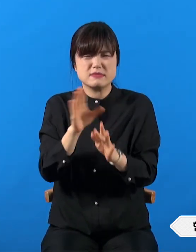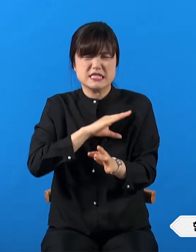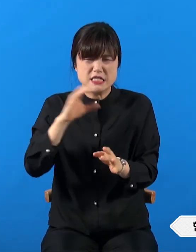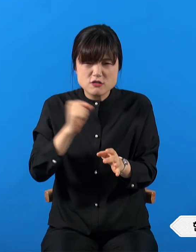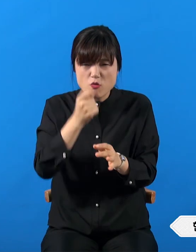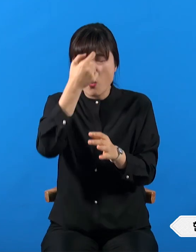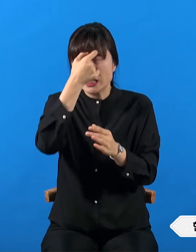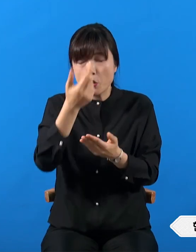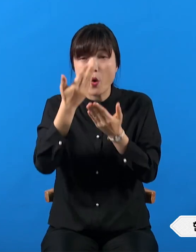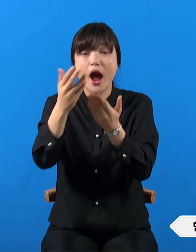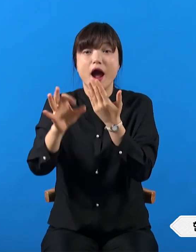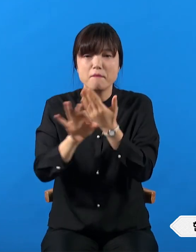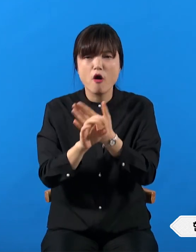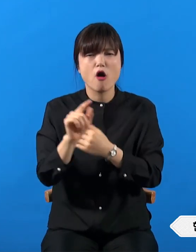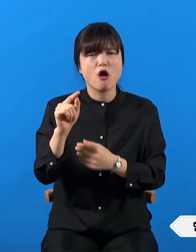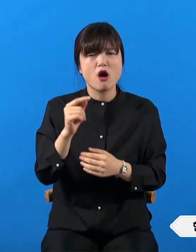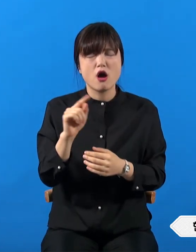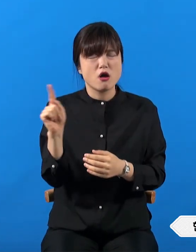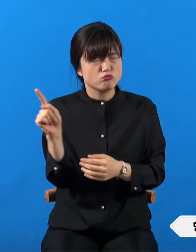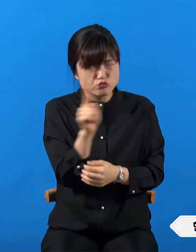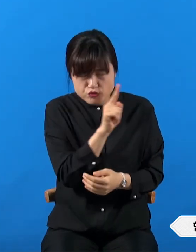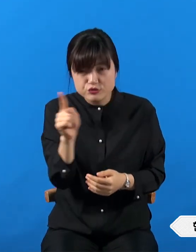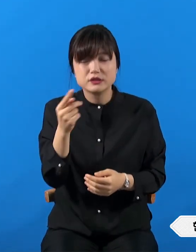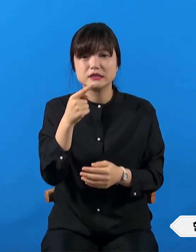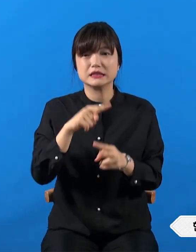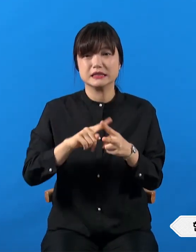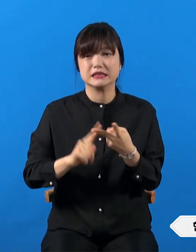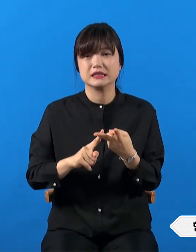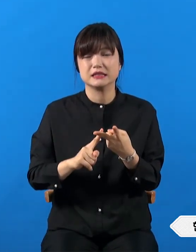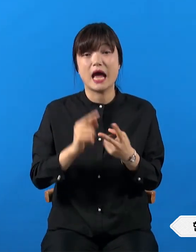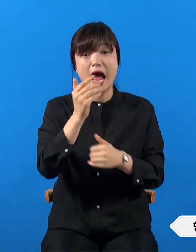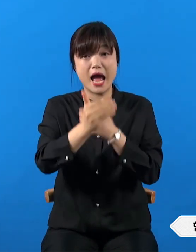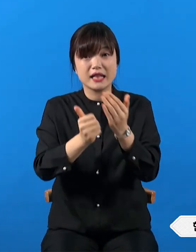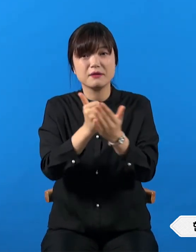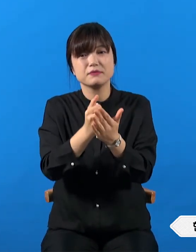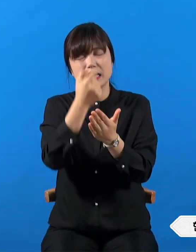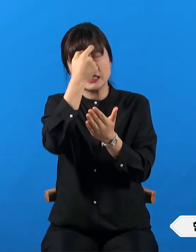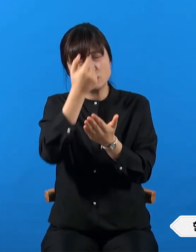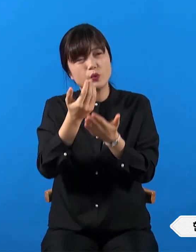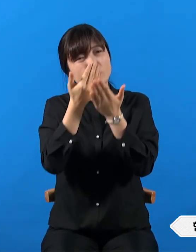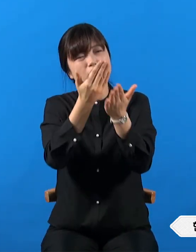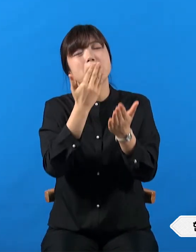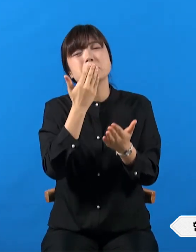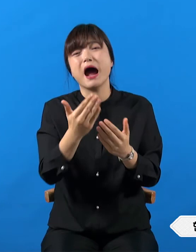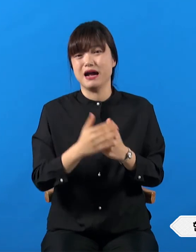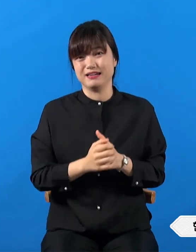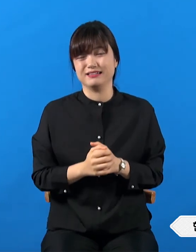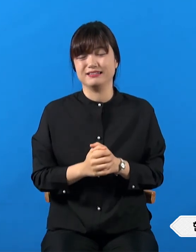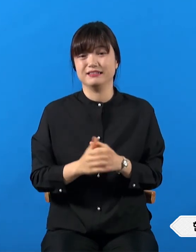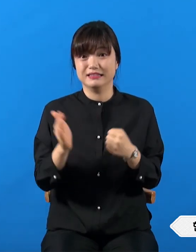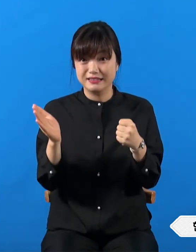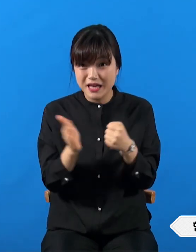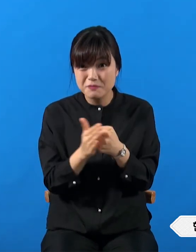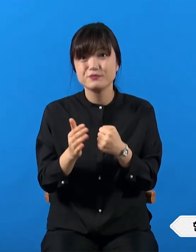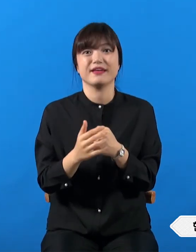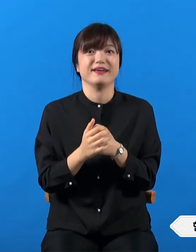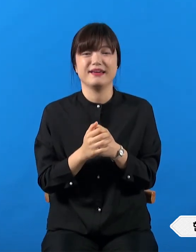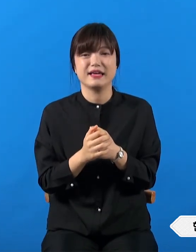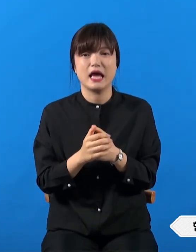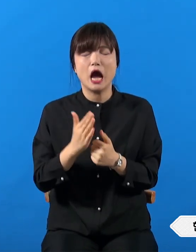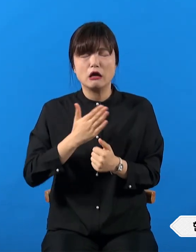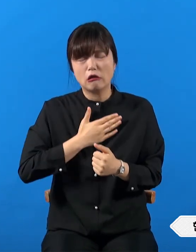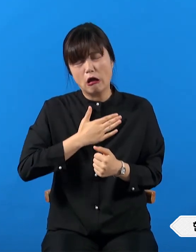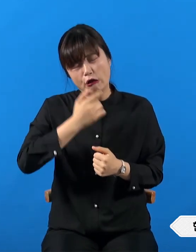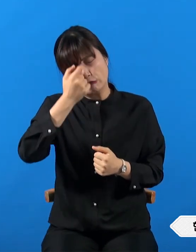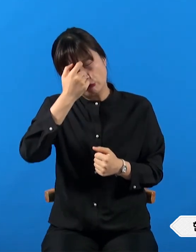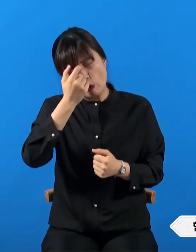이름 붙들고 기도하면 얼마든지 우리 기도가 하나님께 도달될 수가 있습니다. 그래서 여러분,